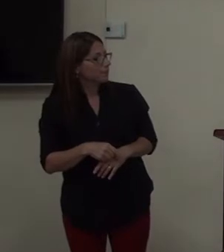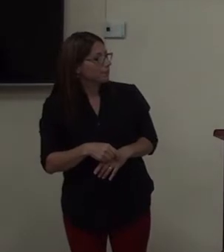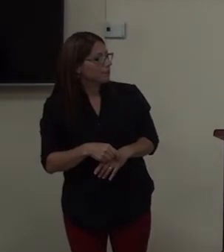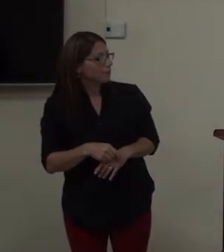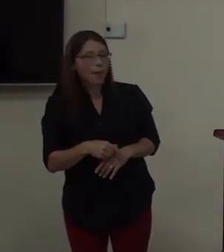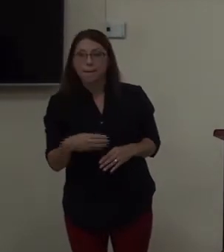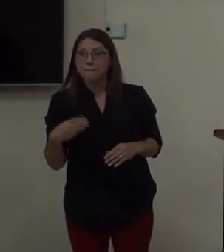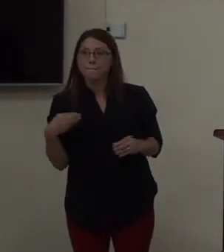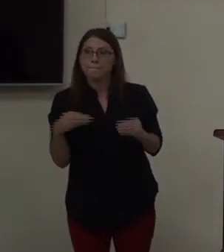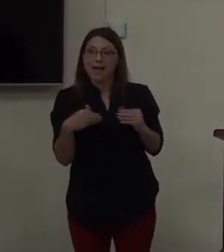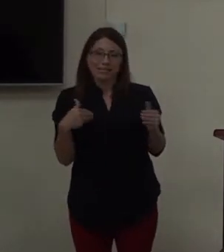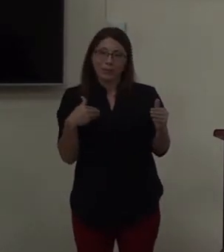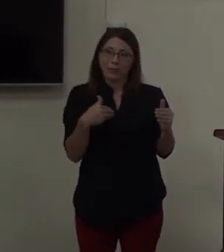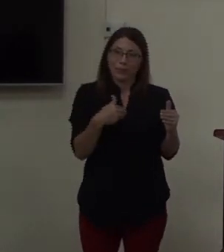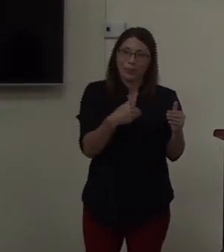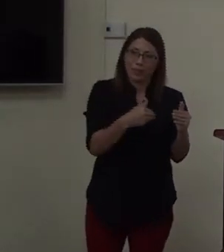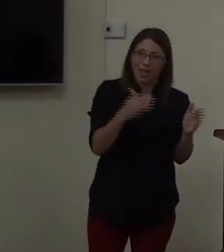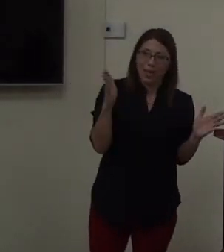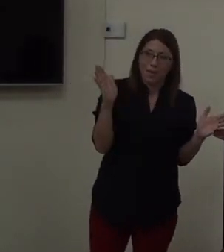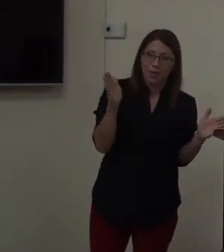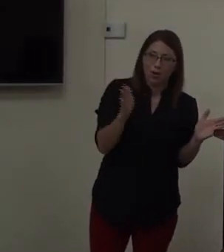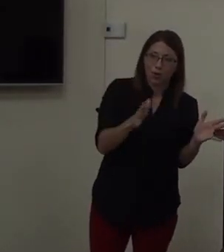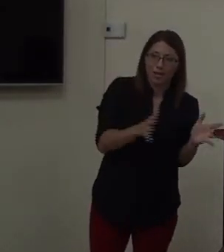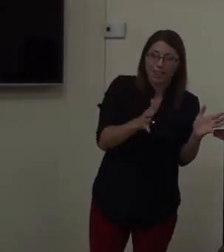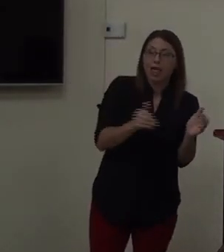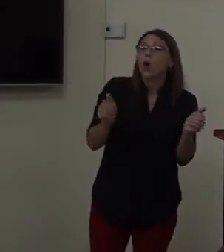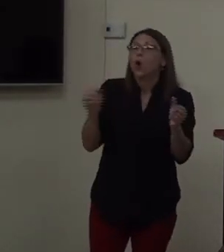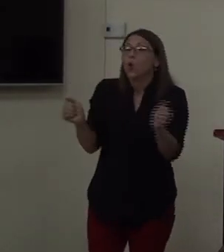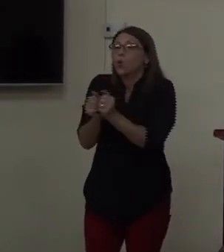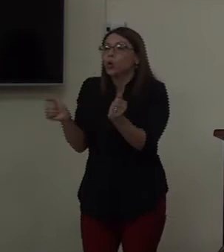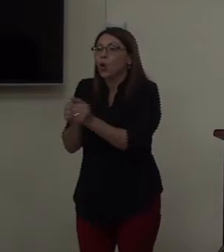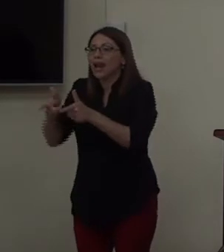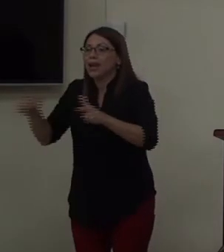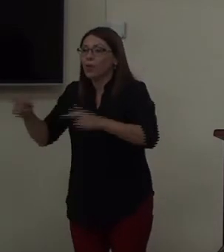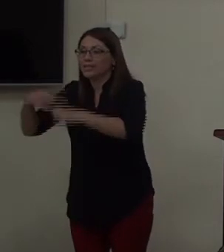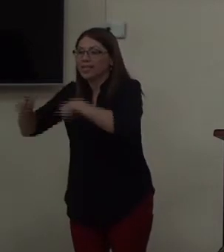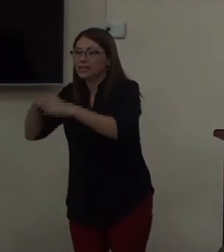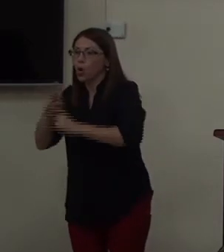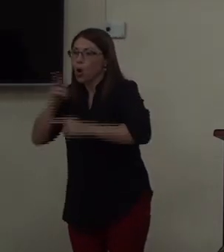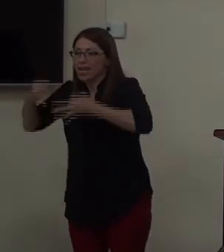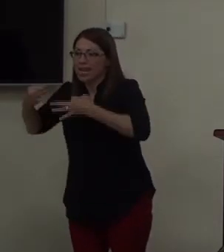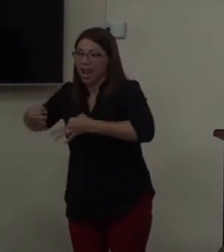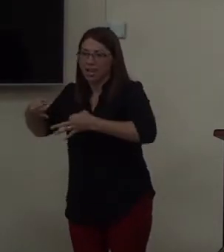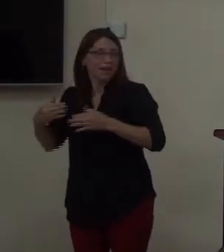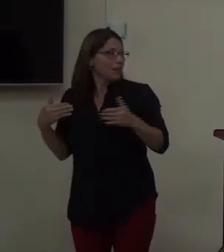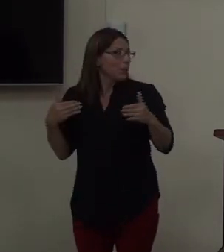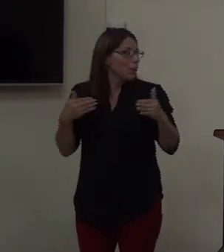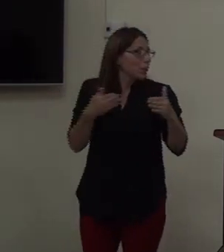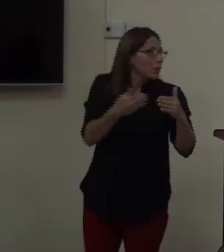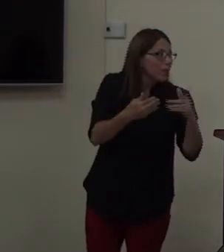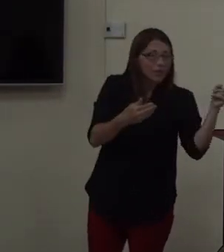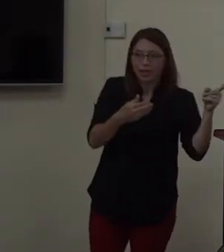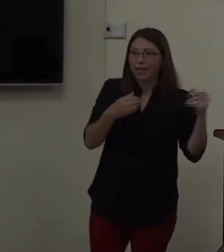más hacia el grado de menor vitalidad, junto con la lengua de señas original, casi que estaría más por acá, el idioma